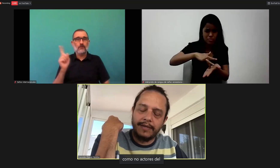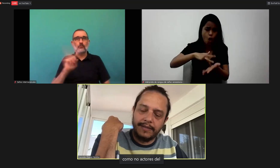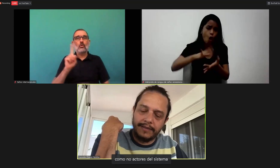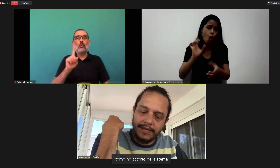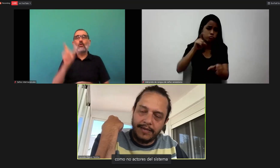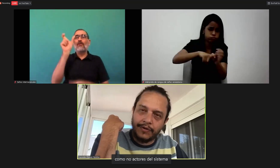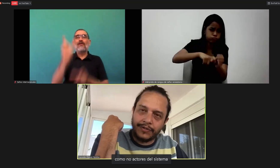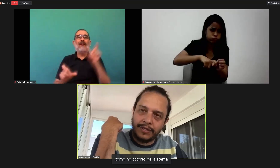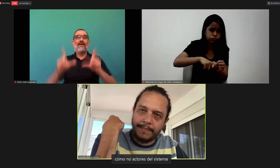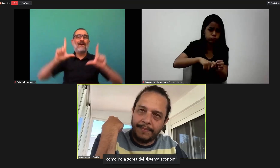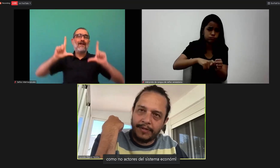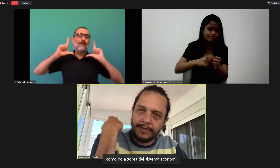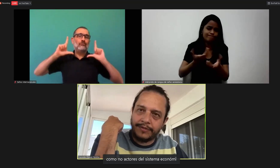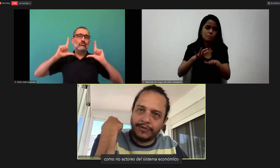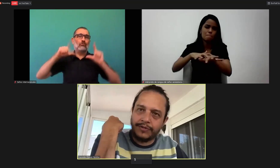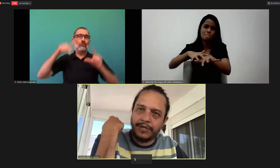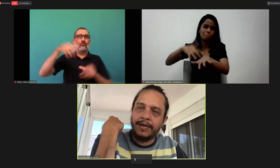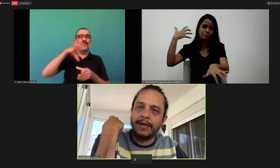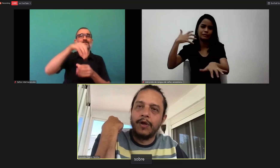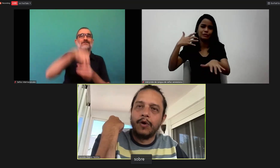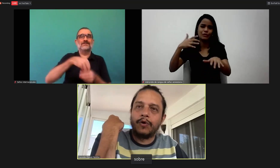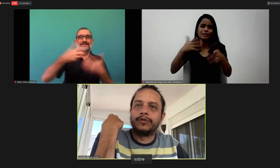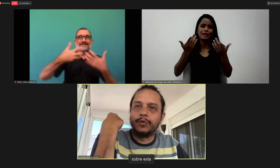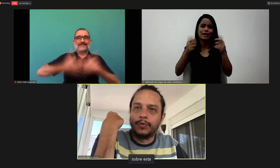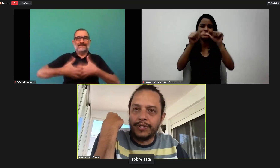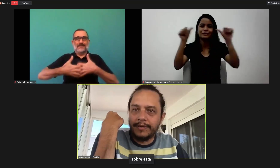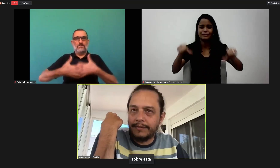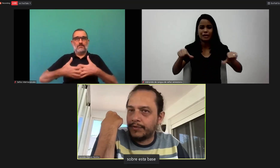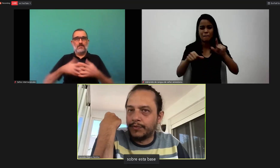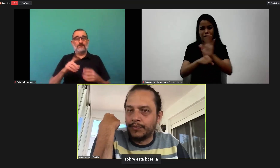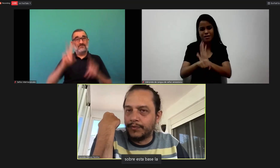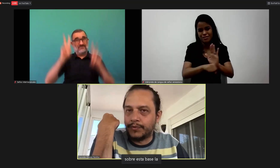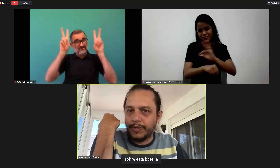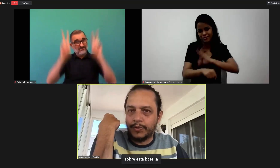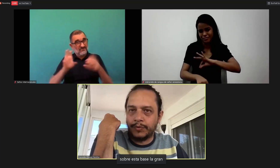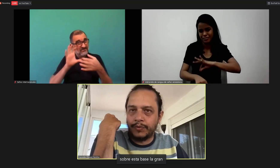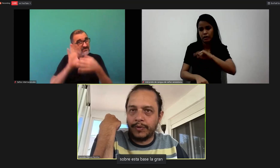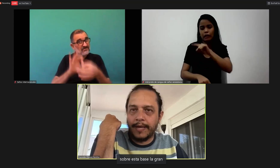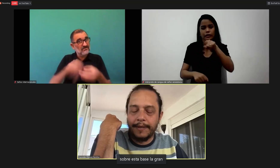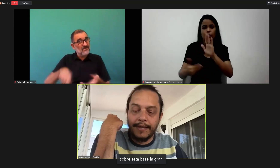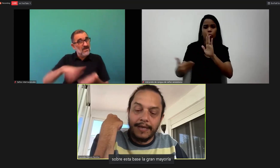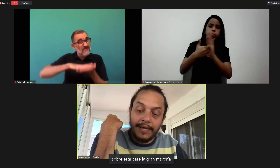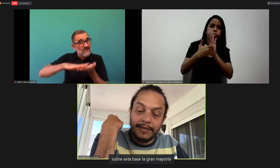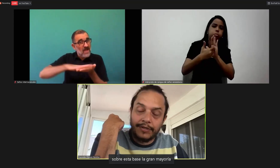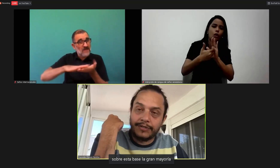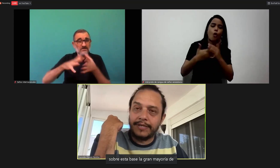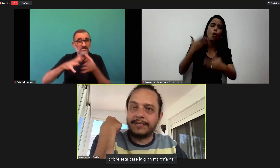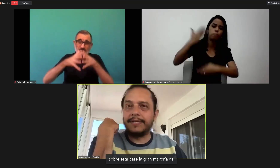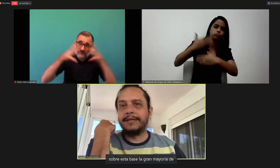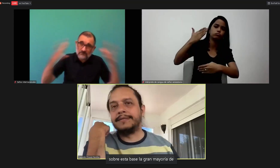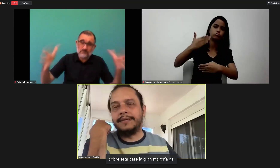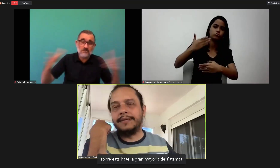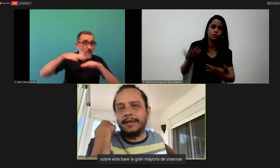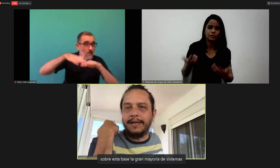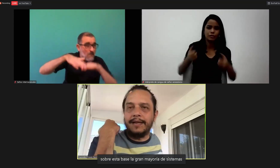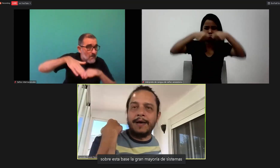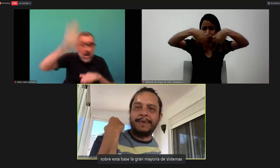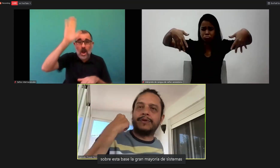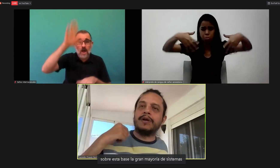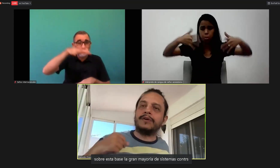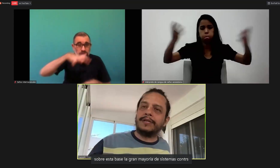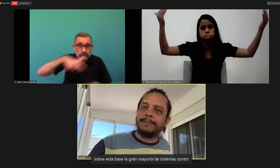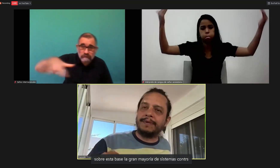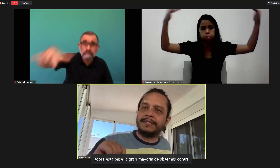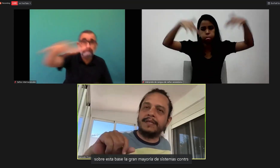mayoría de los sistemas de protección social construyen su estructura. Entonces, si